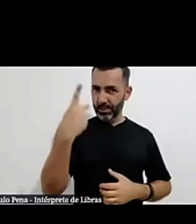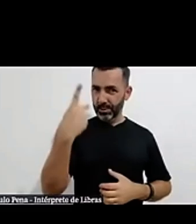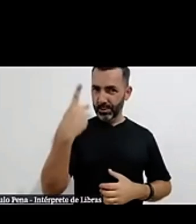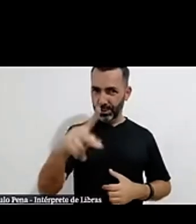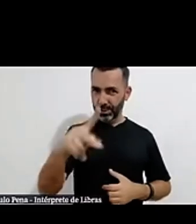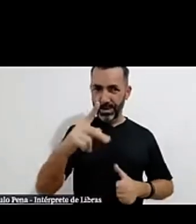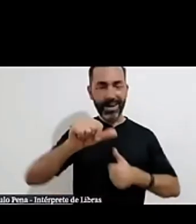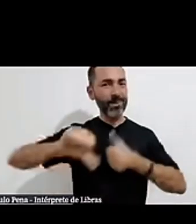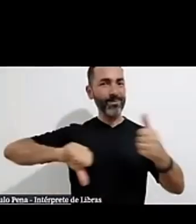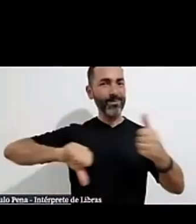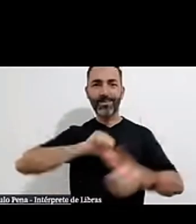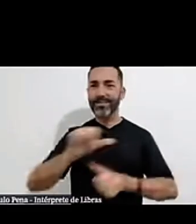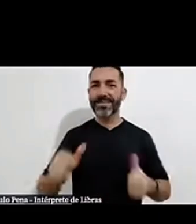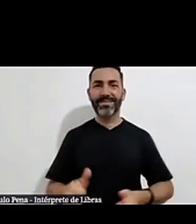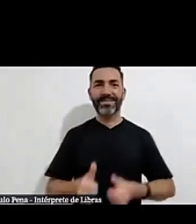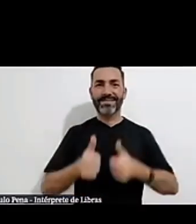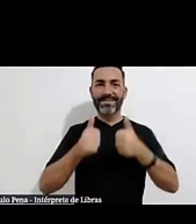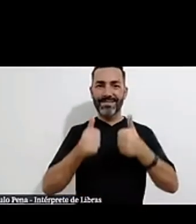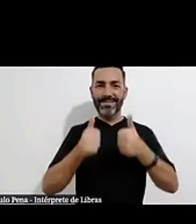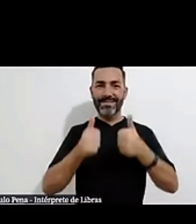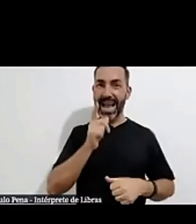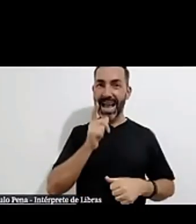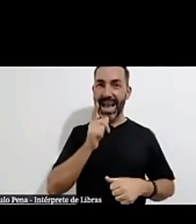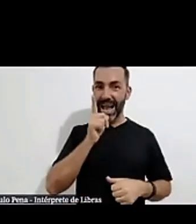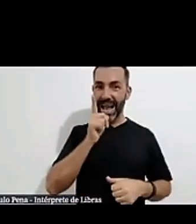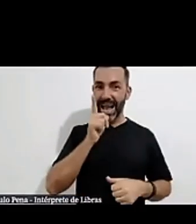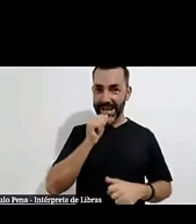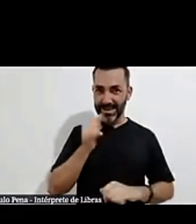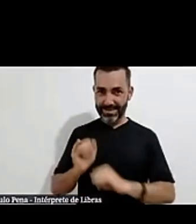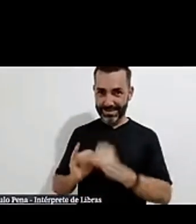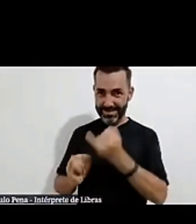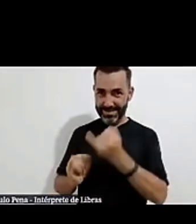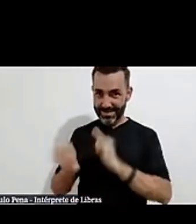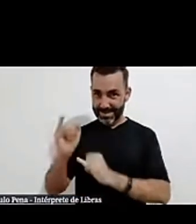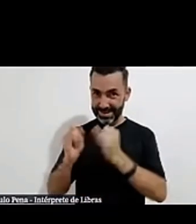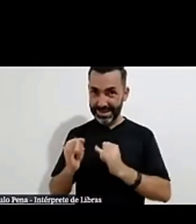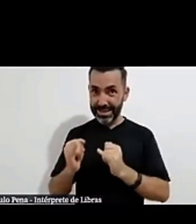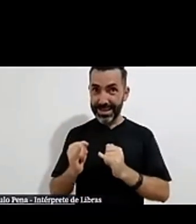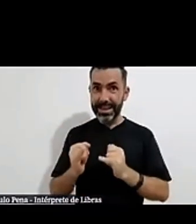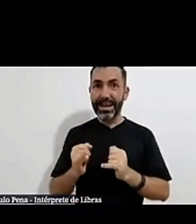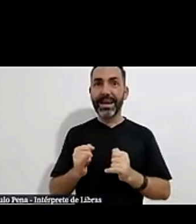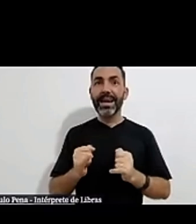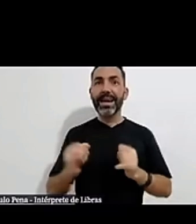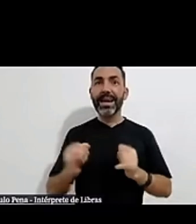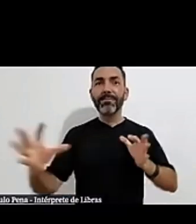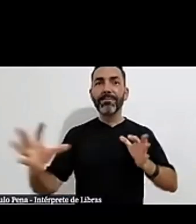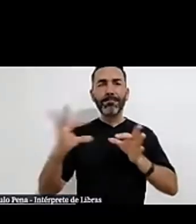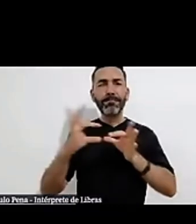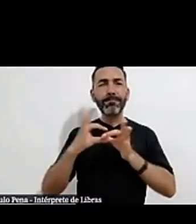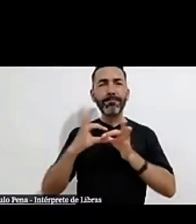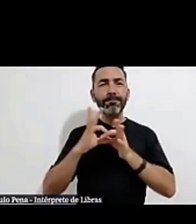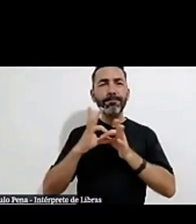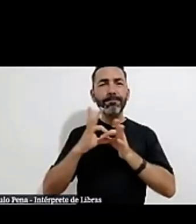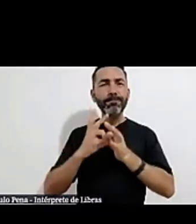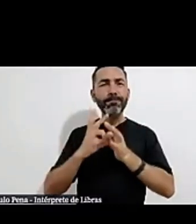pode e deve ser uma aliada na prevenção,